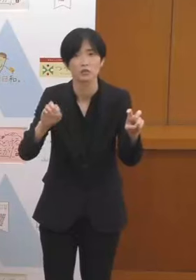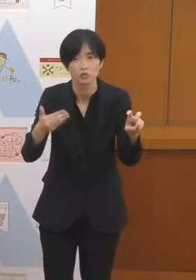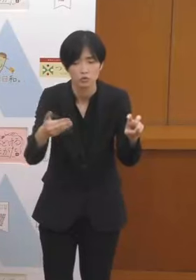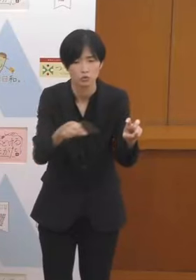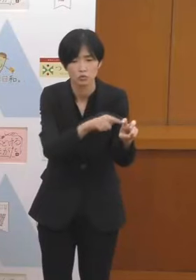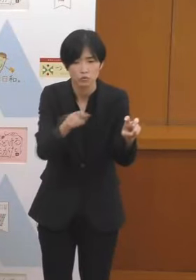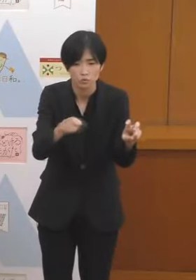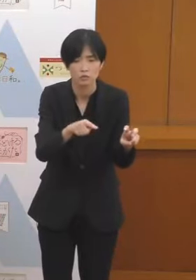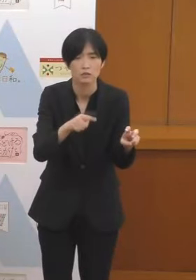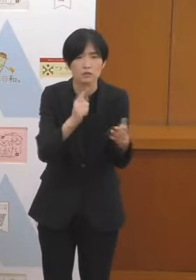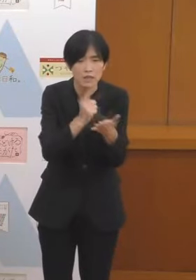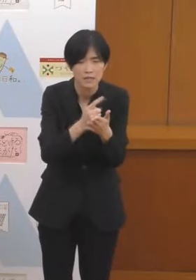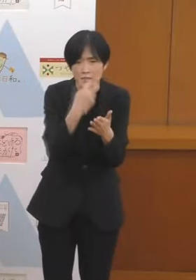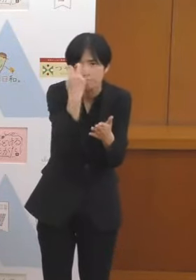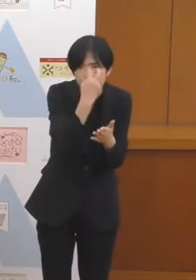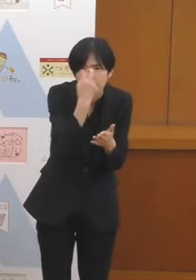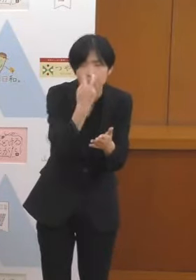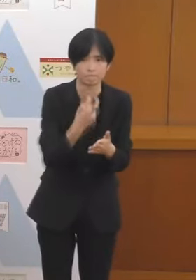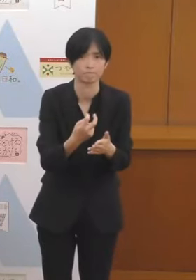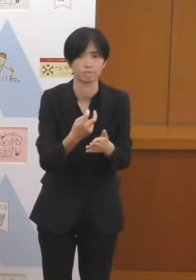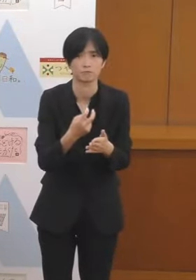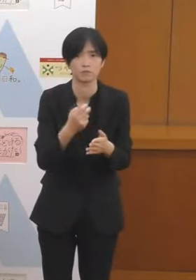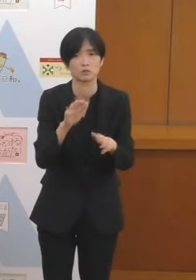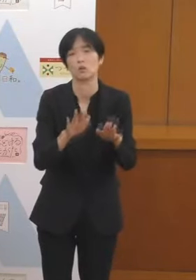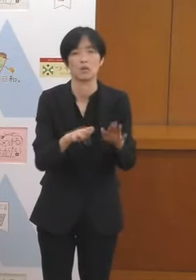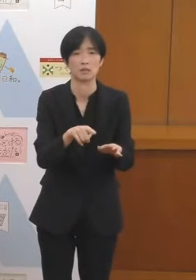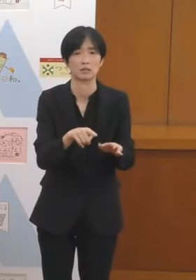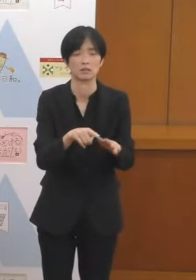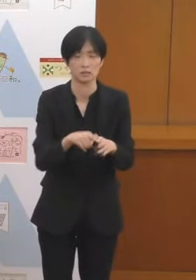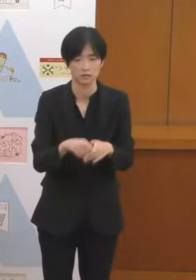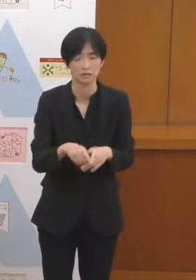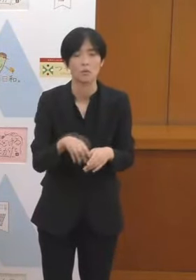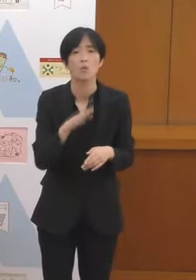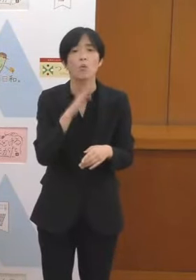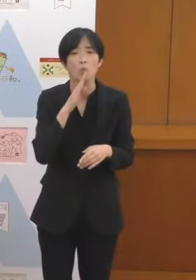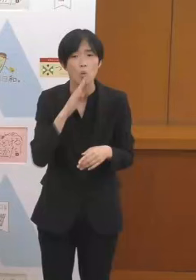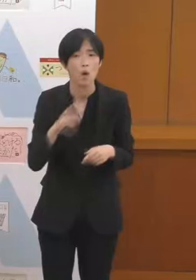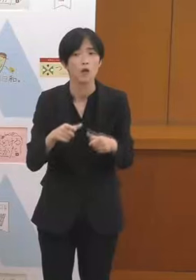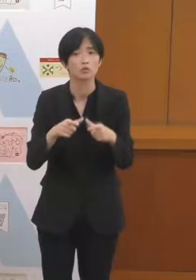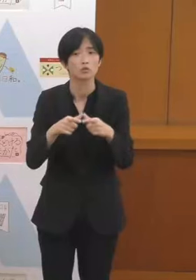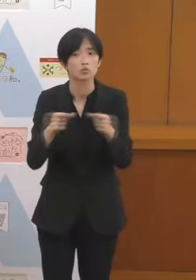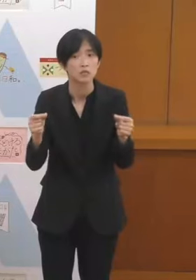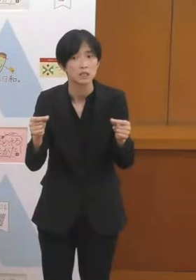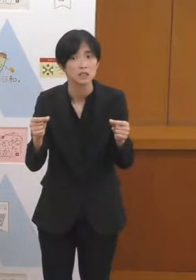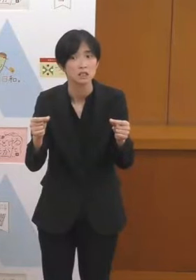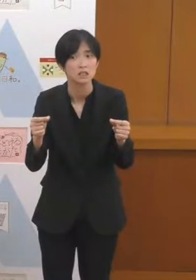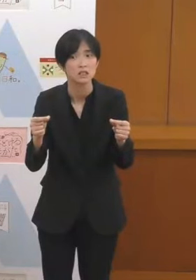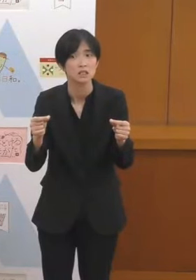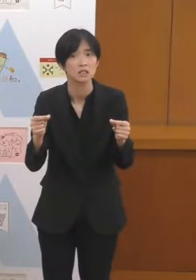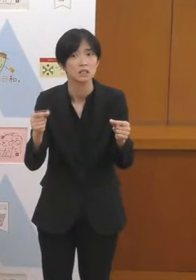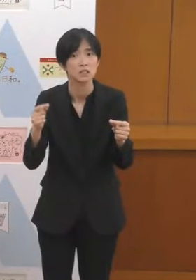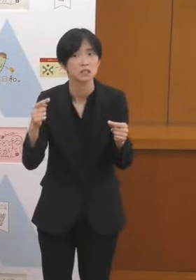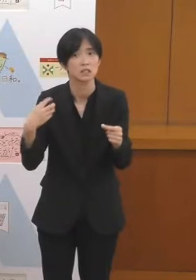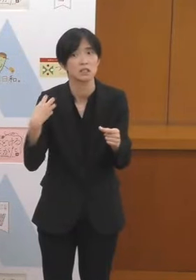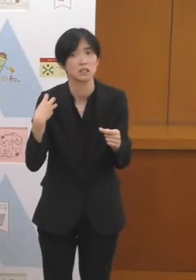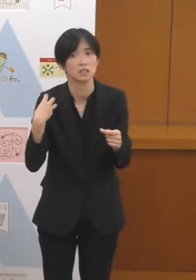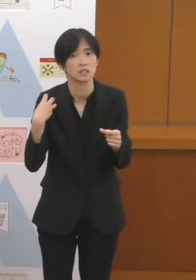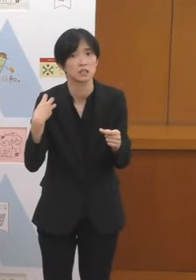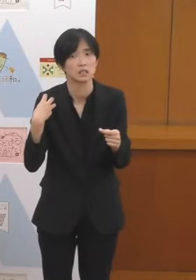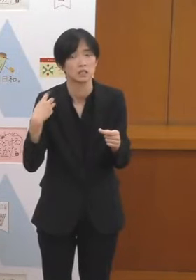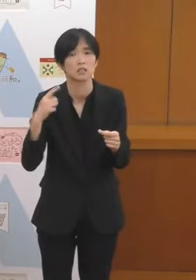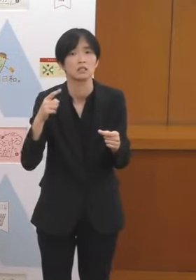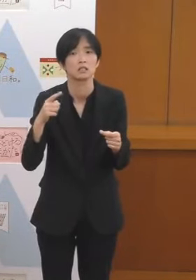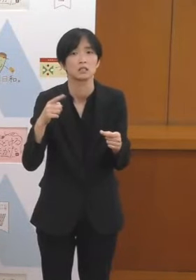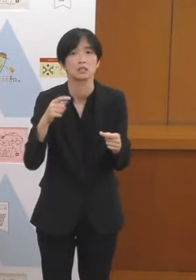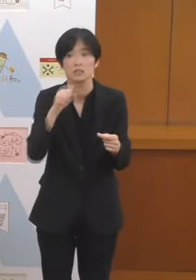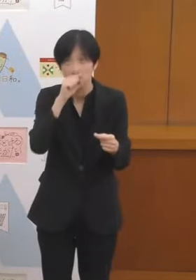用いてる点また何かこうその本来国が取り組むべきテーマをなんか市町村が責任があるかのような印象を与え